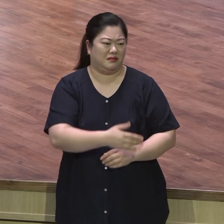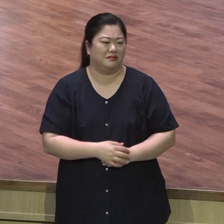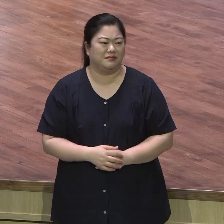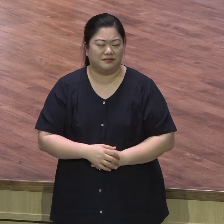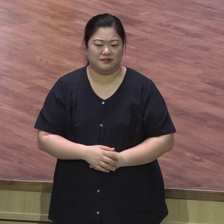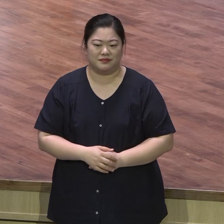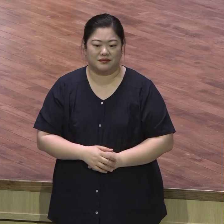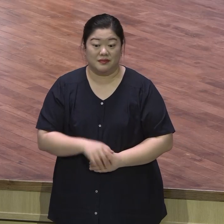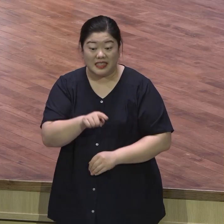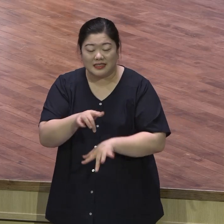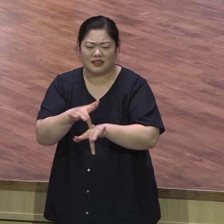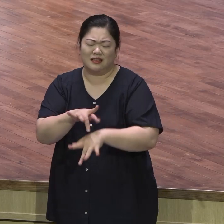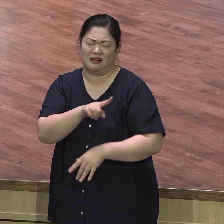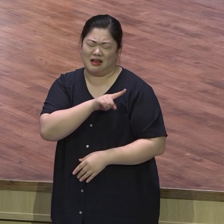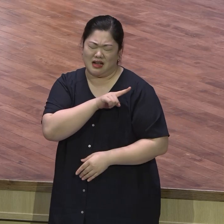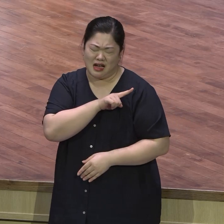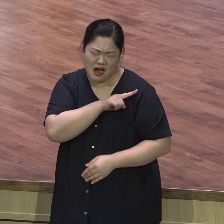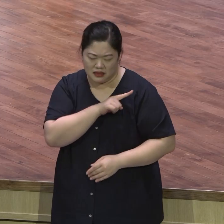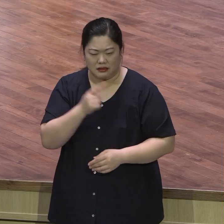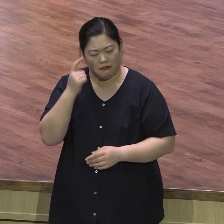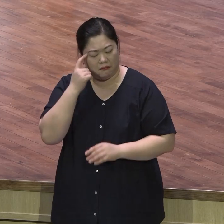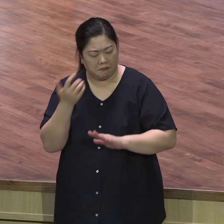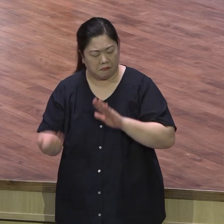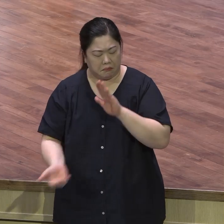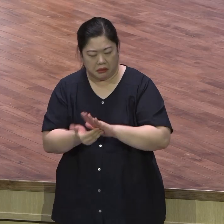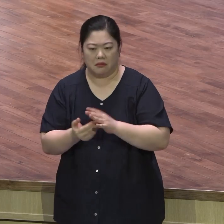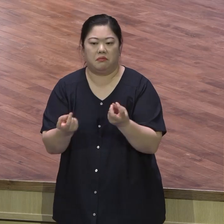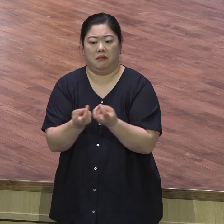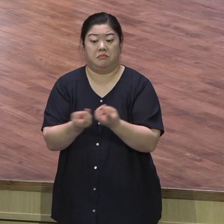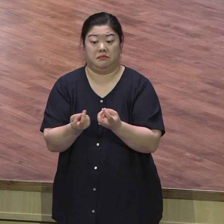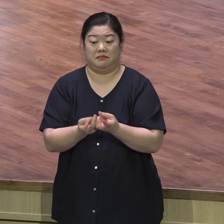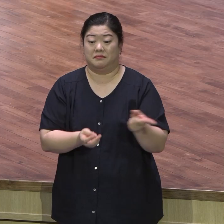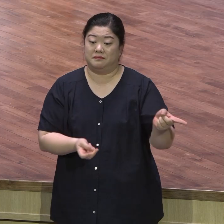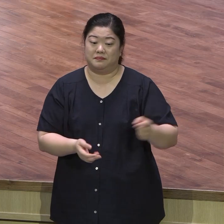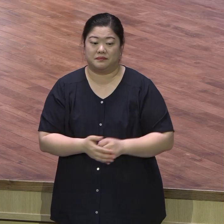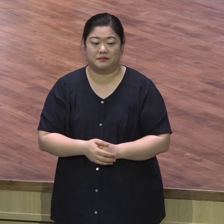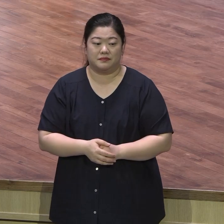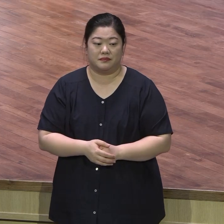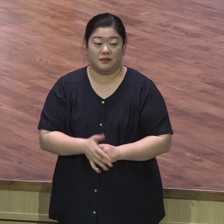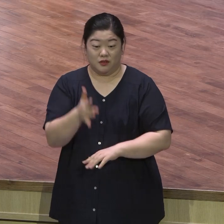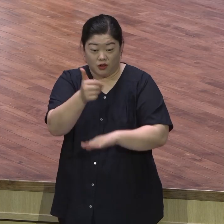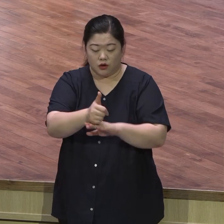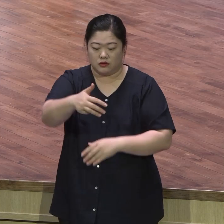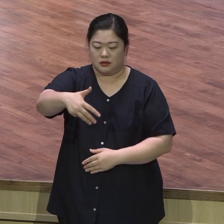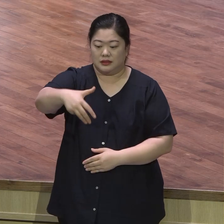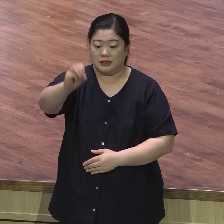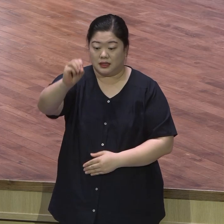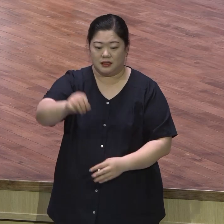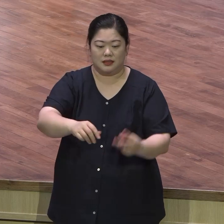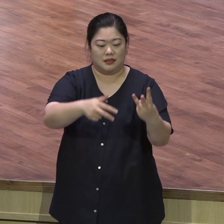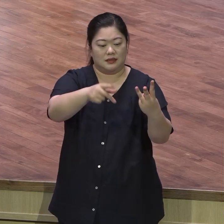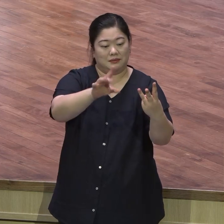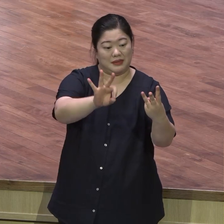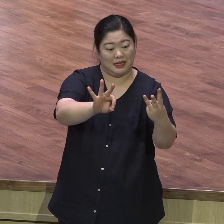거기 사단의 노래는 전략입니다. 헌신은 그냥 장식의 6장 11장에 푹 빠져버려요.